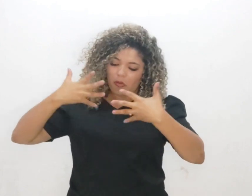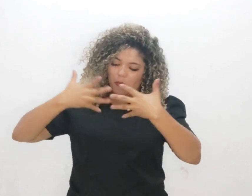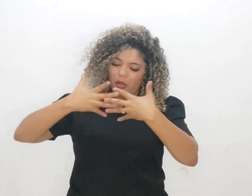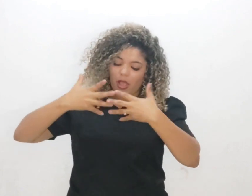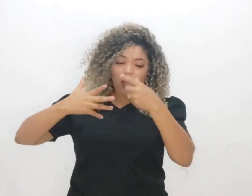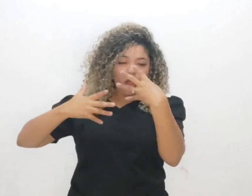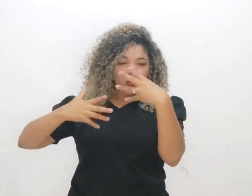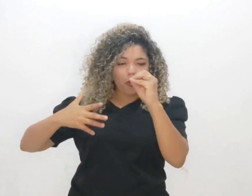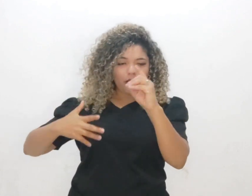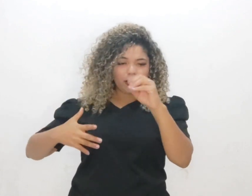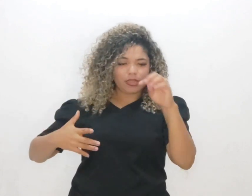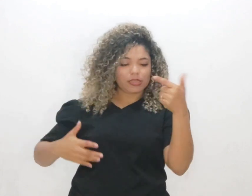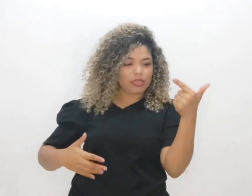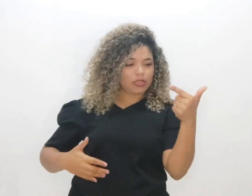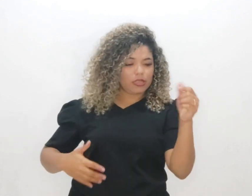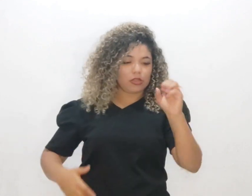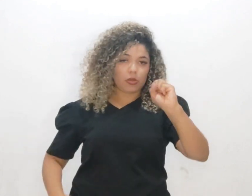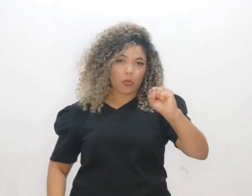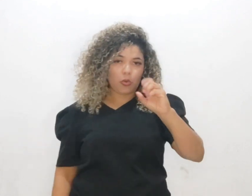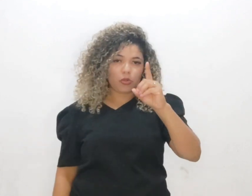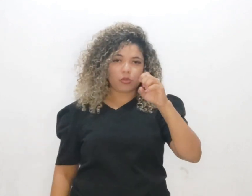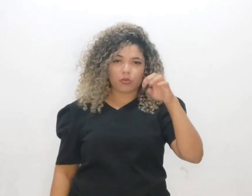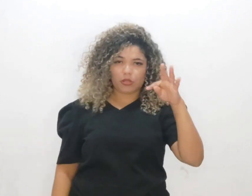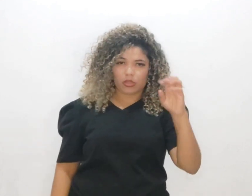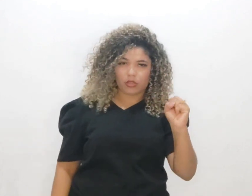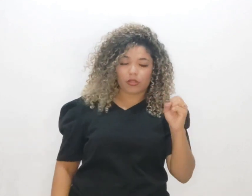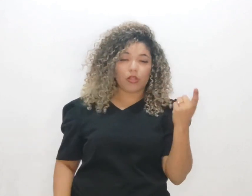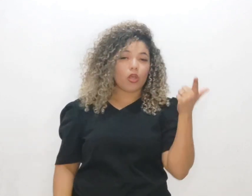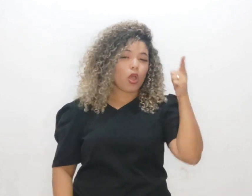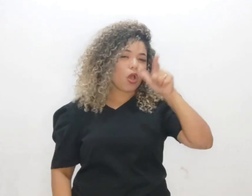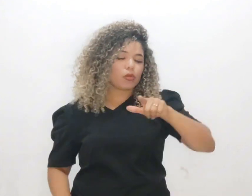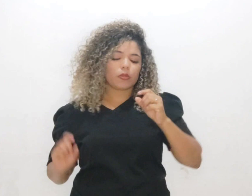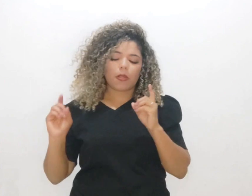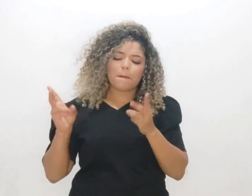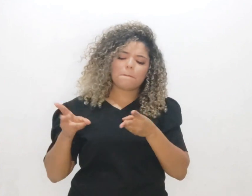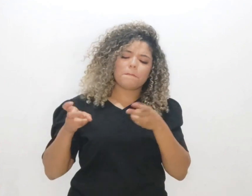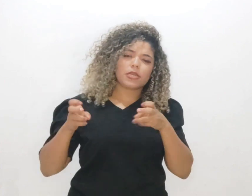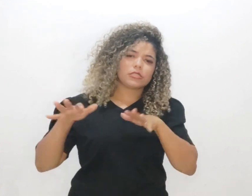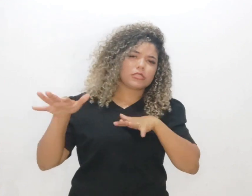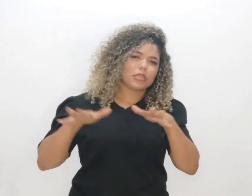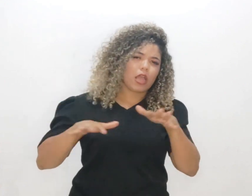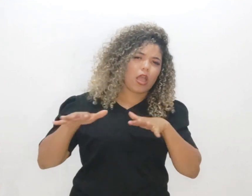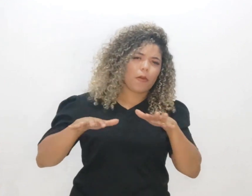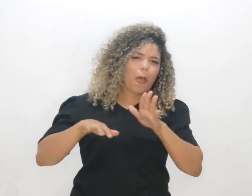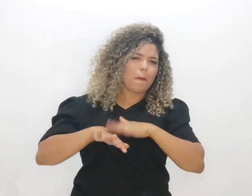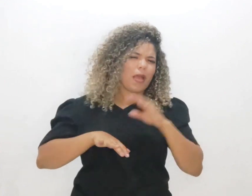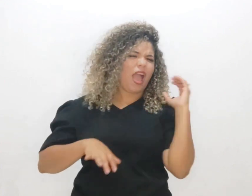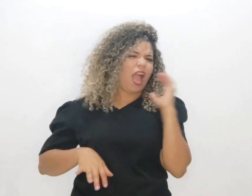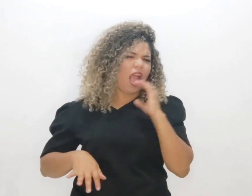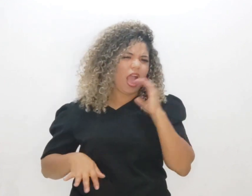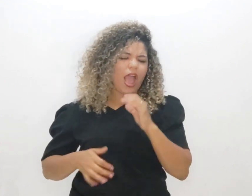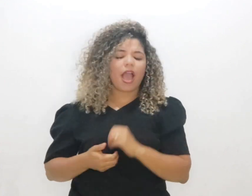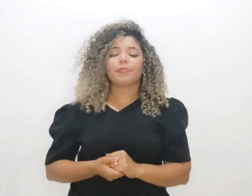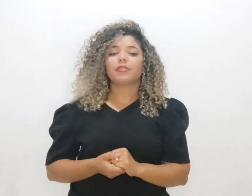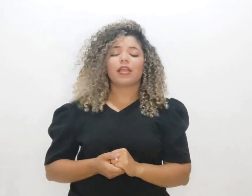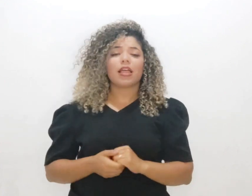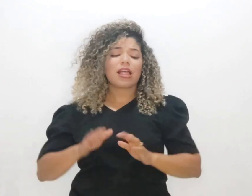a segunda engrenagem com 8 dentes, vamos conseguir perceber esse movimento mais acelerado, dependendo de